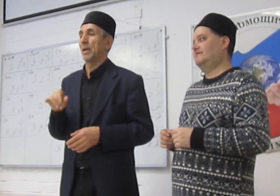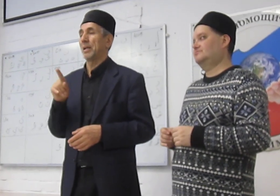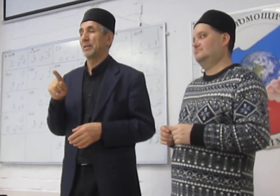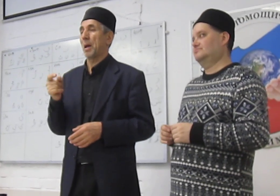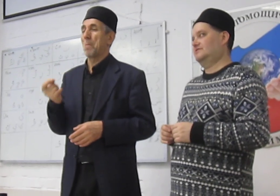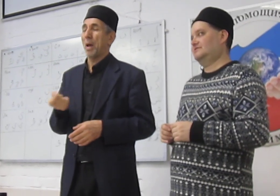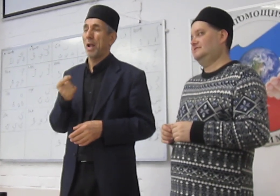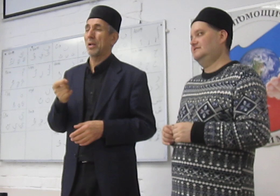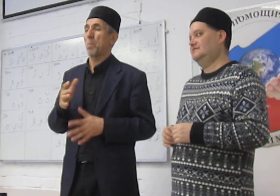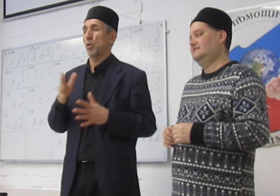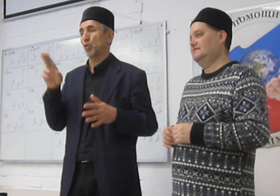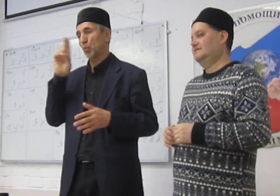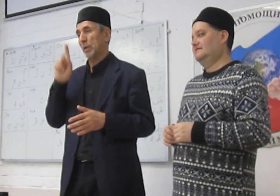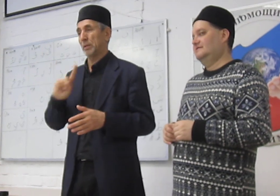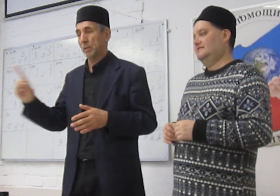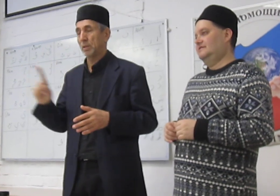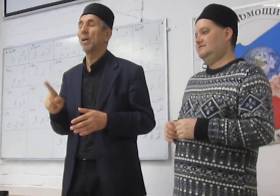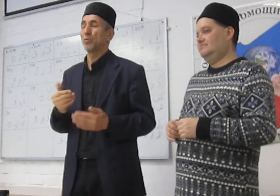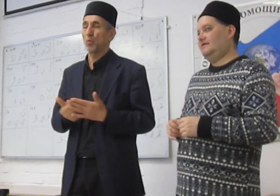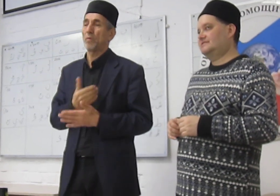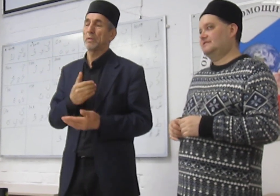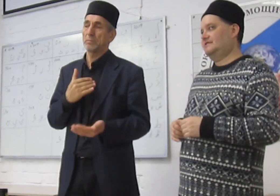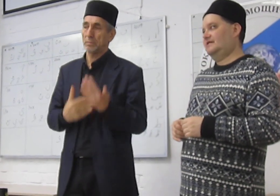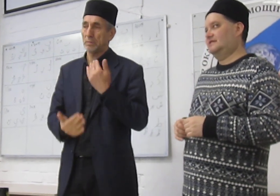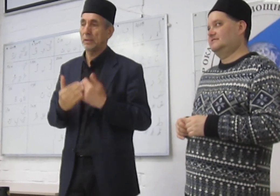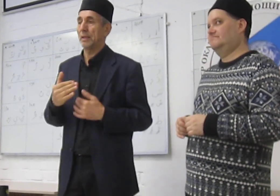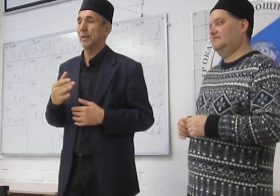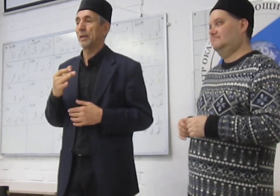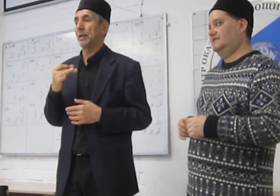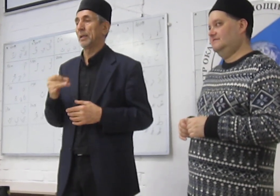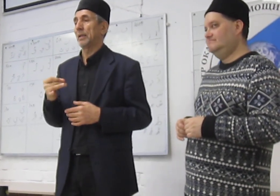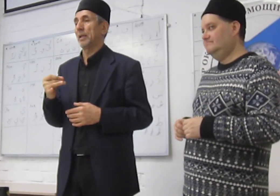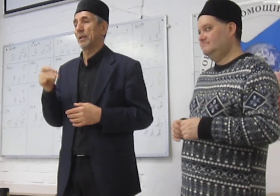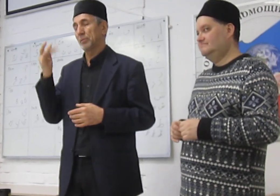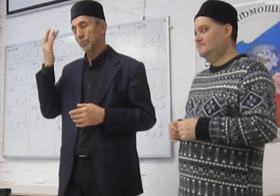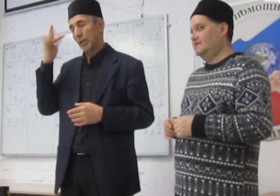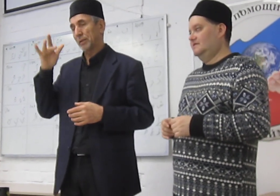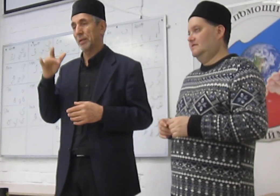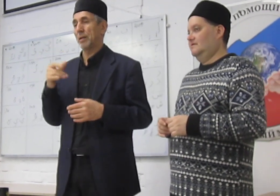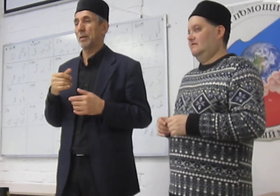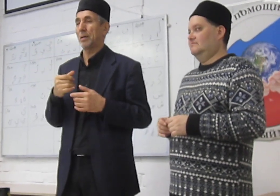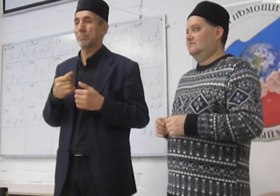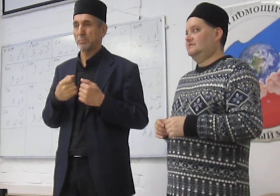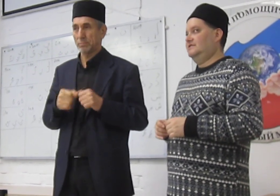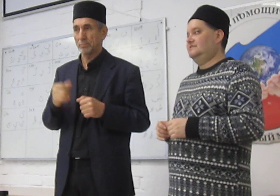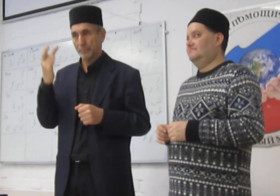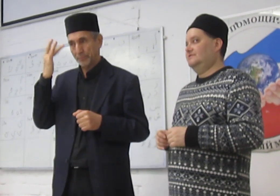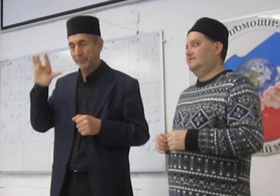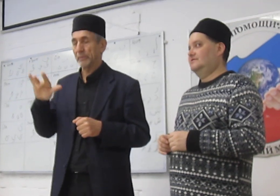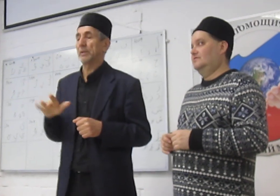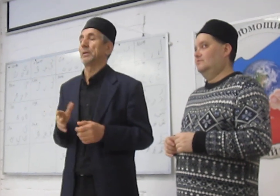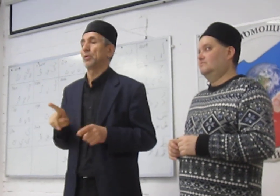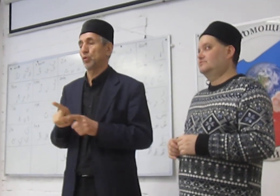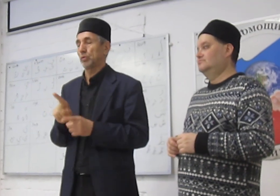большой нужде сходили, если у вас газы были, вот, если вы уснули,